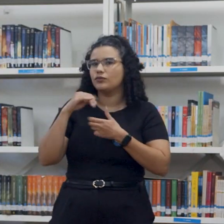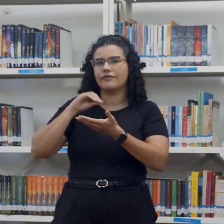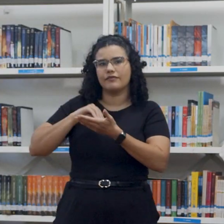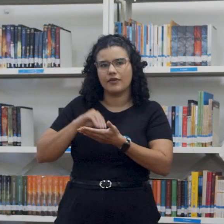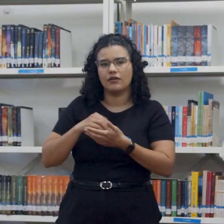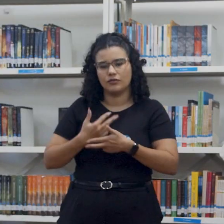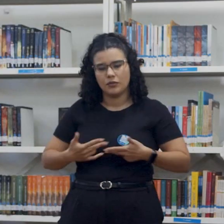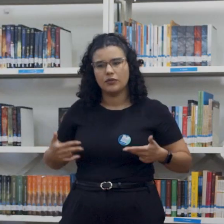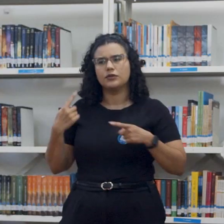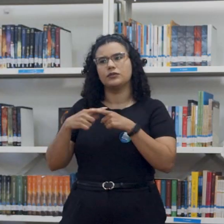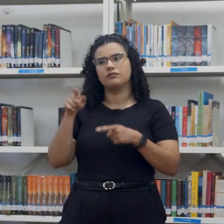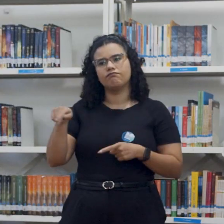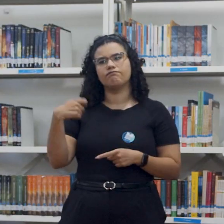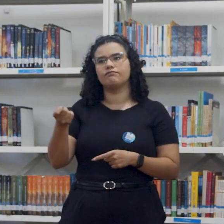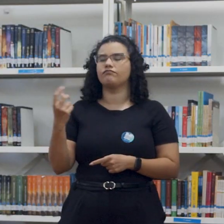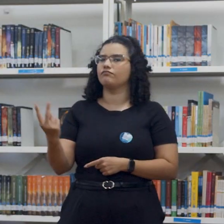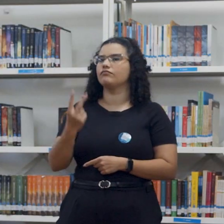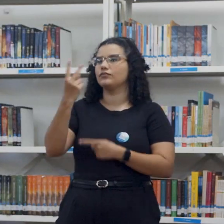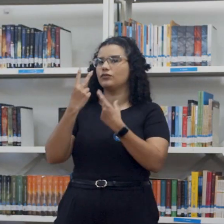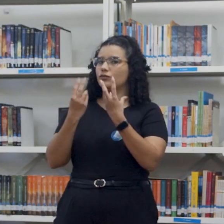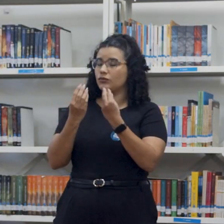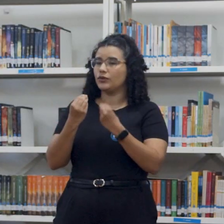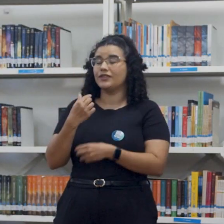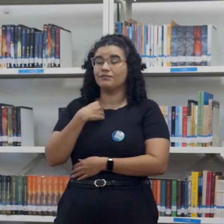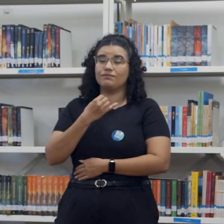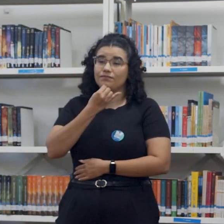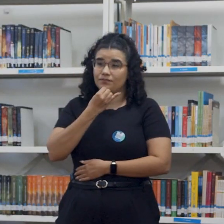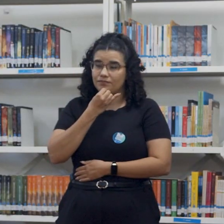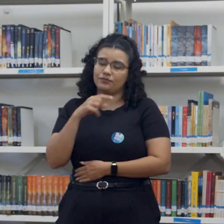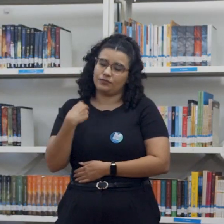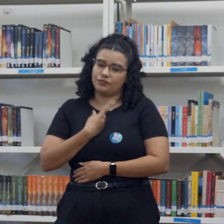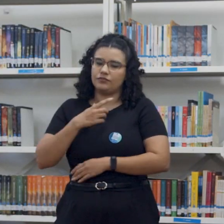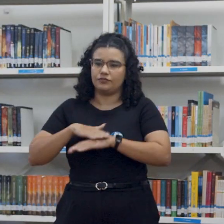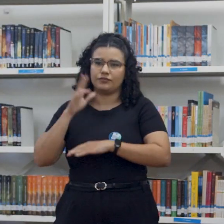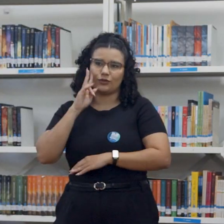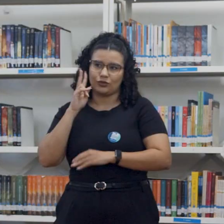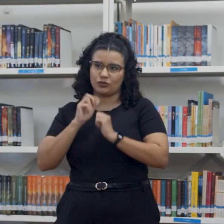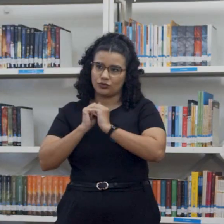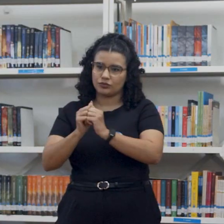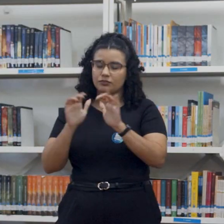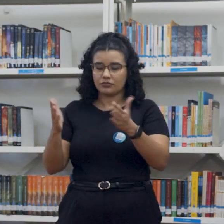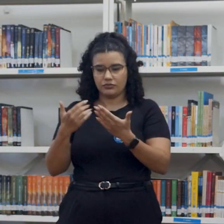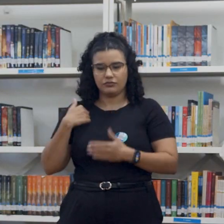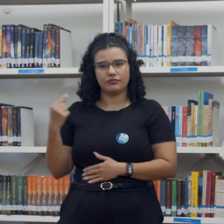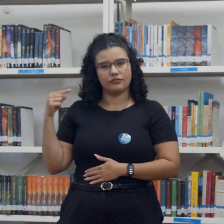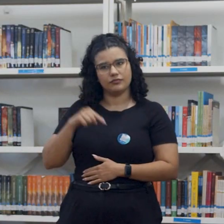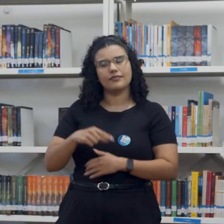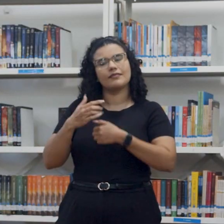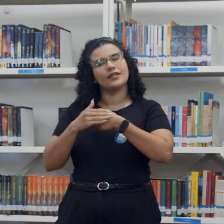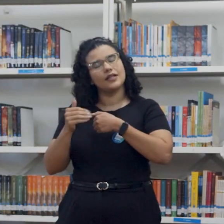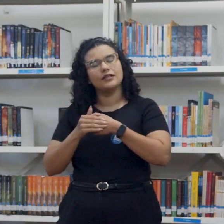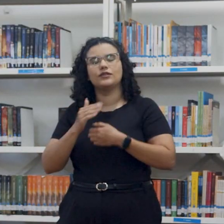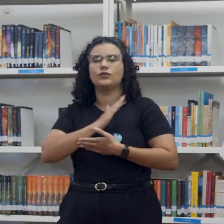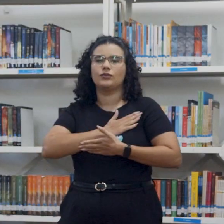excessos, pois você vale muito. Eu sinto muito pela história que construímos. Agora estou aqui. Com carinho no